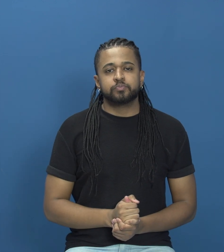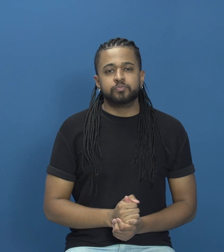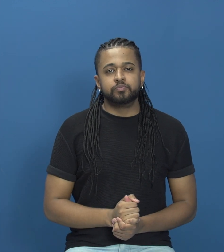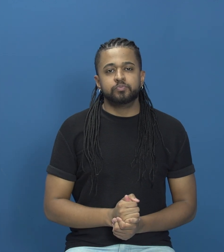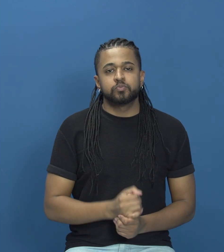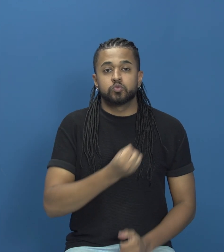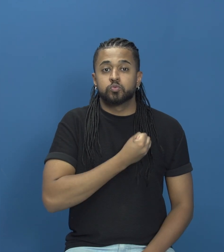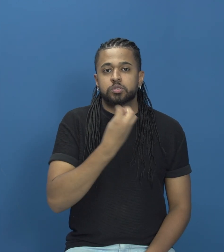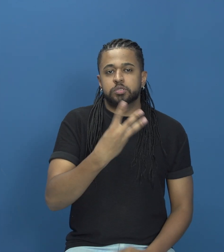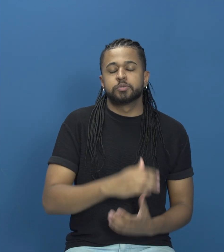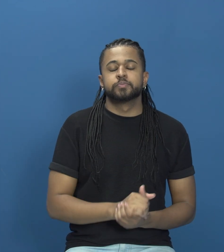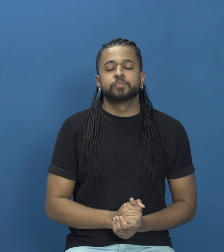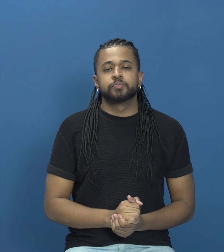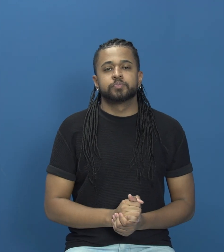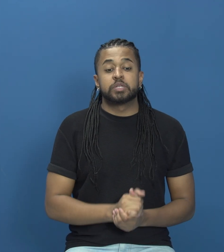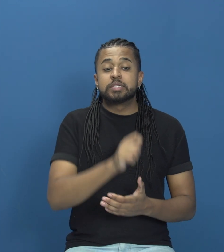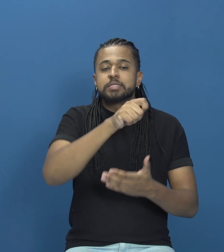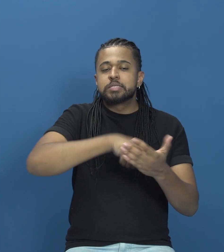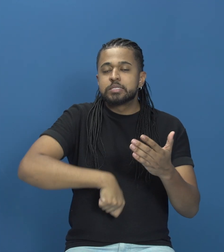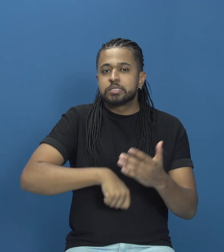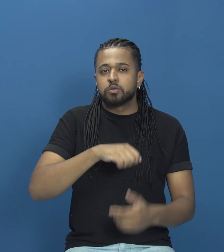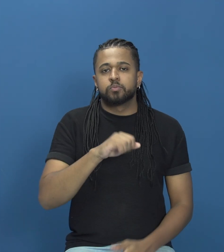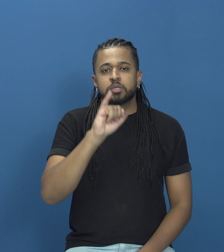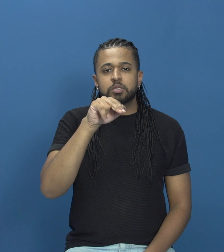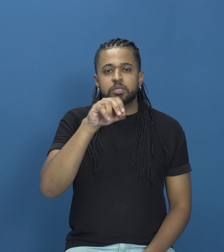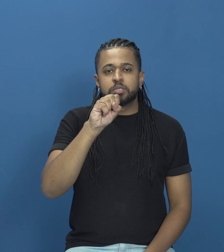Item 3. Do processo de inscrição.